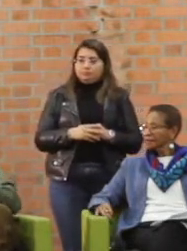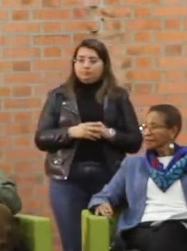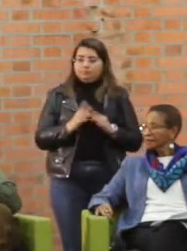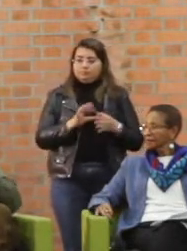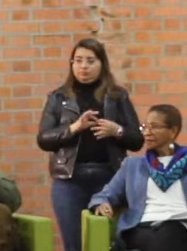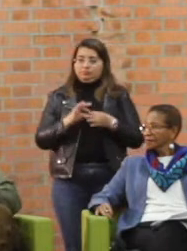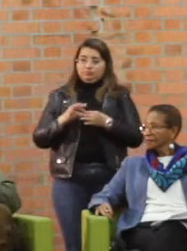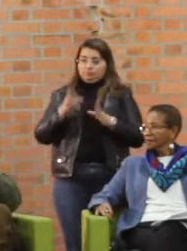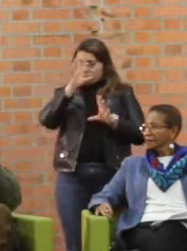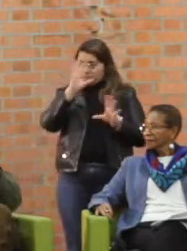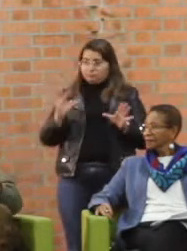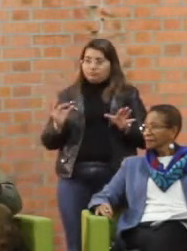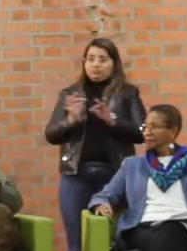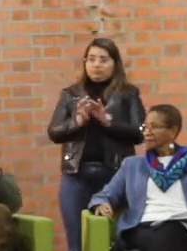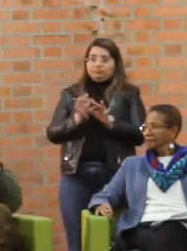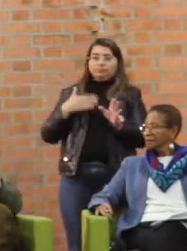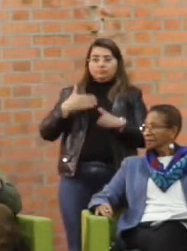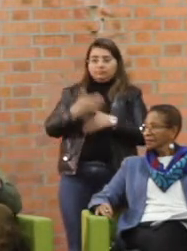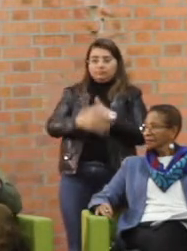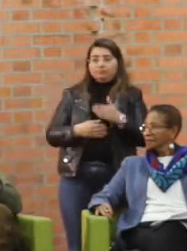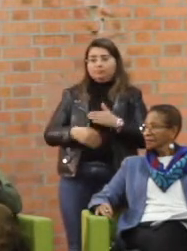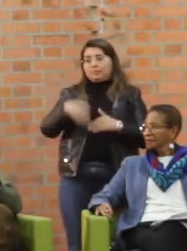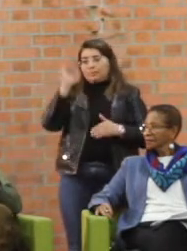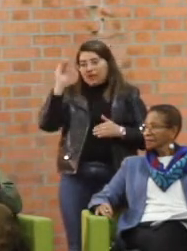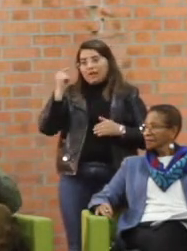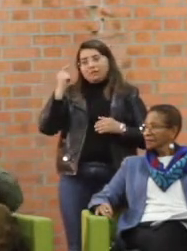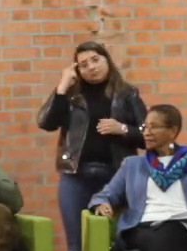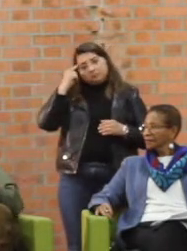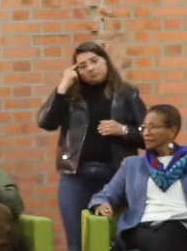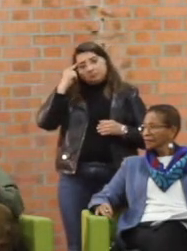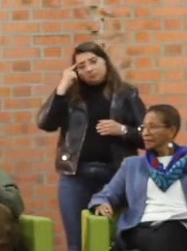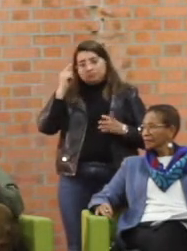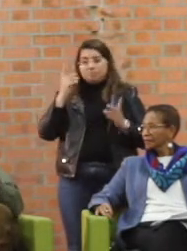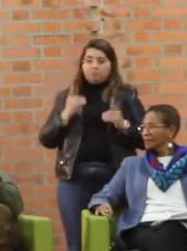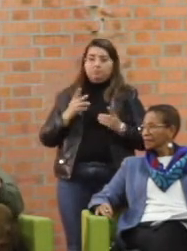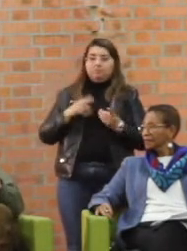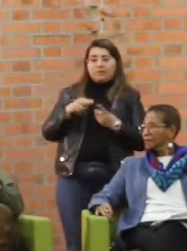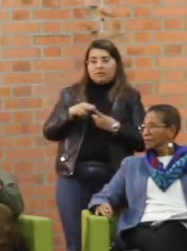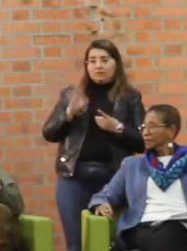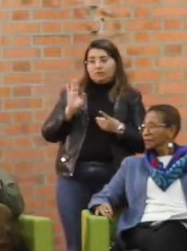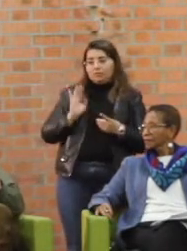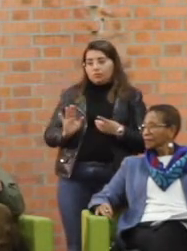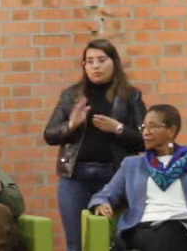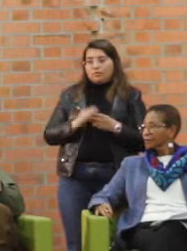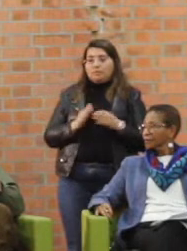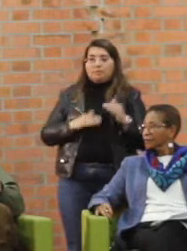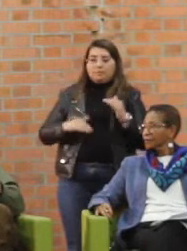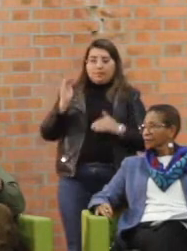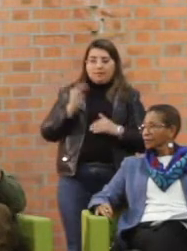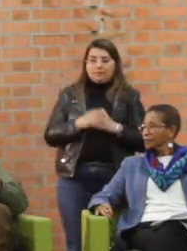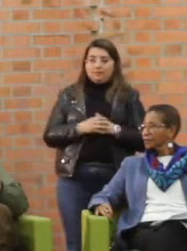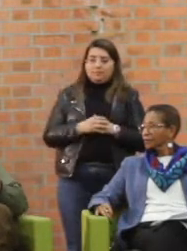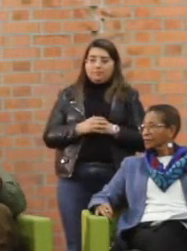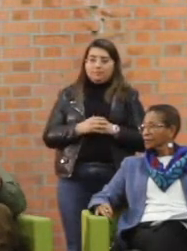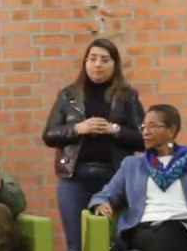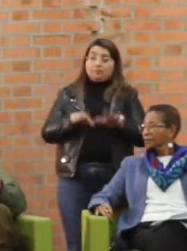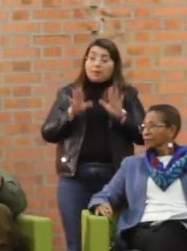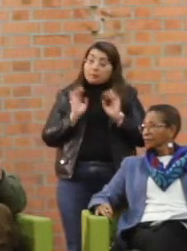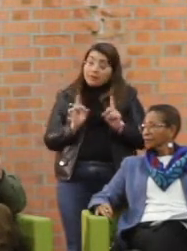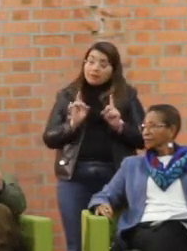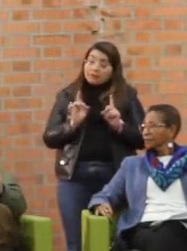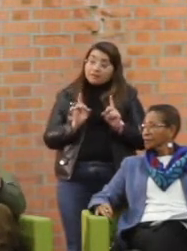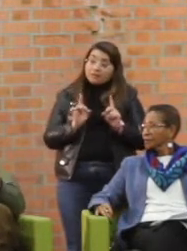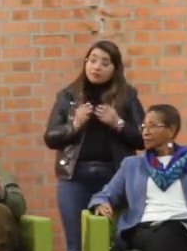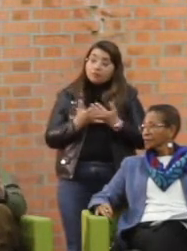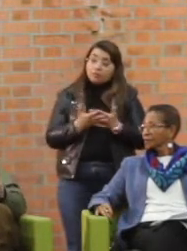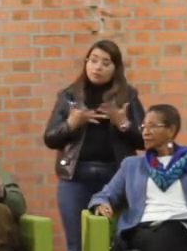arkinson cartas de triunfo contra las y contra el bienestar colectivo si ahí está en juego la dignidad humana pero sin embargo sabemos que